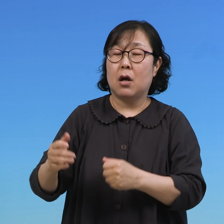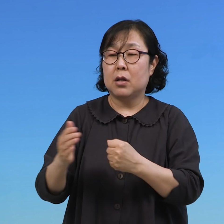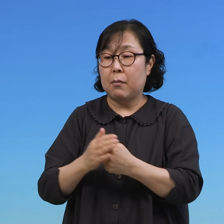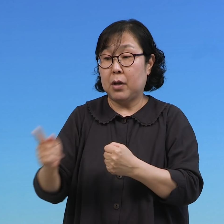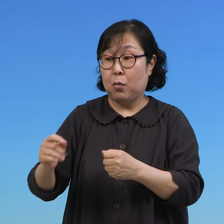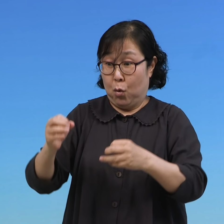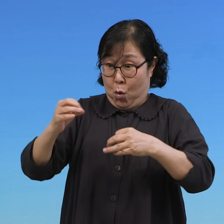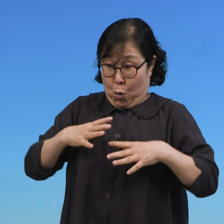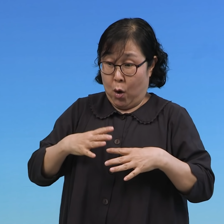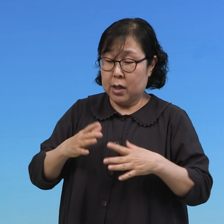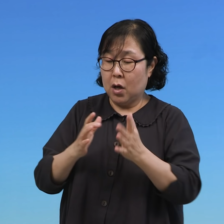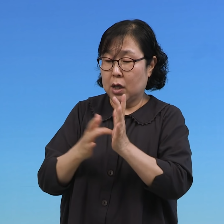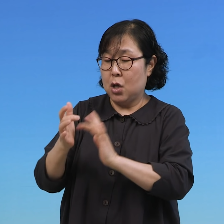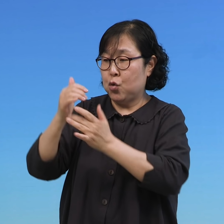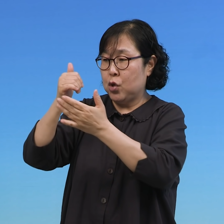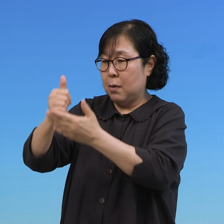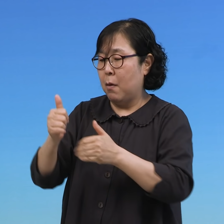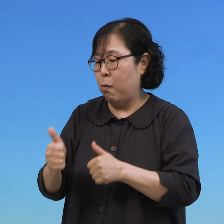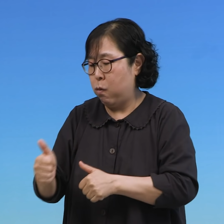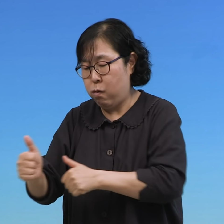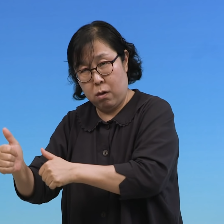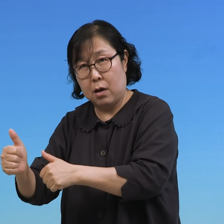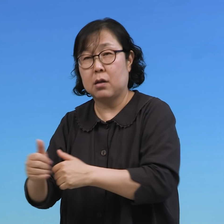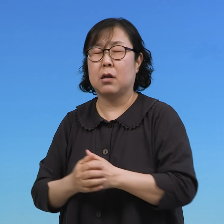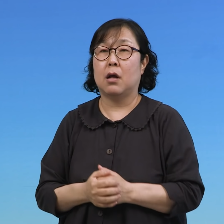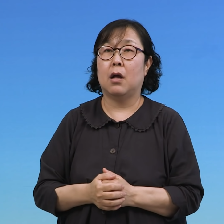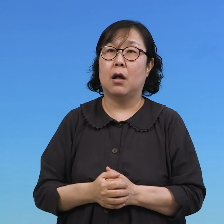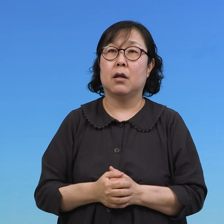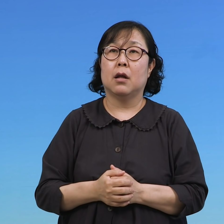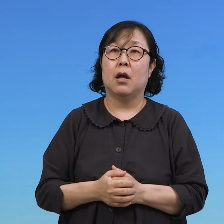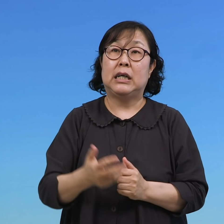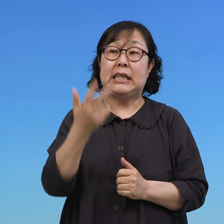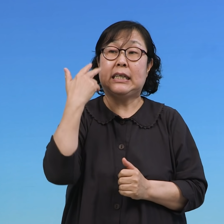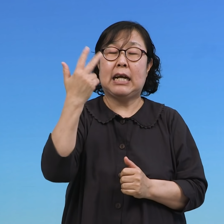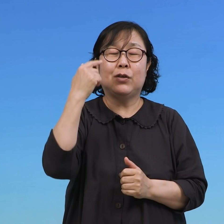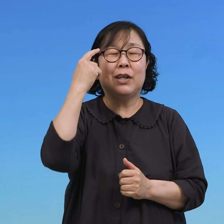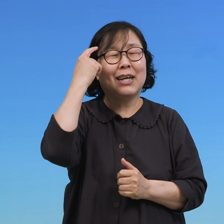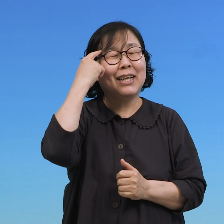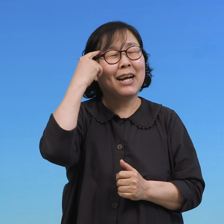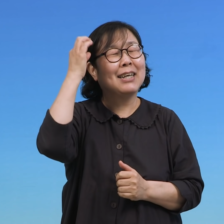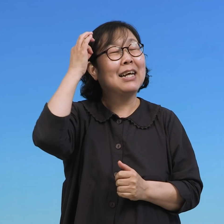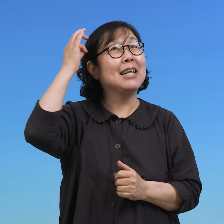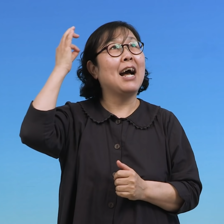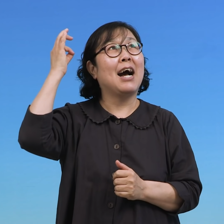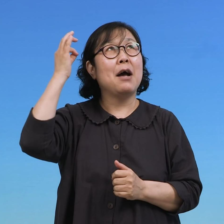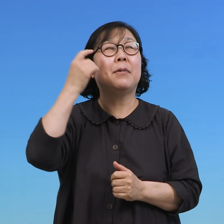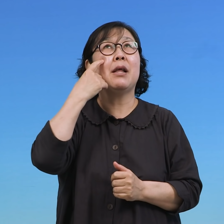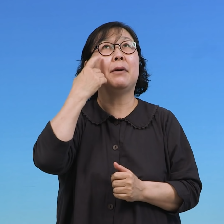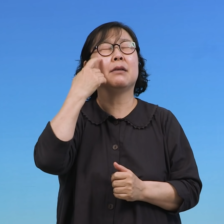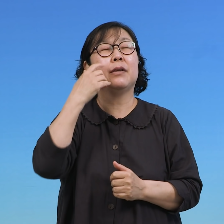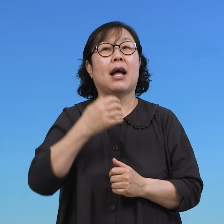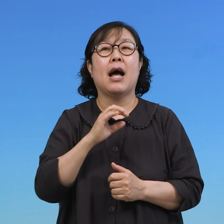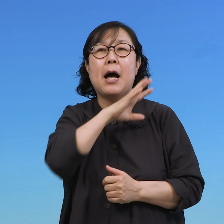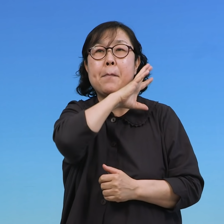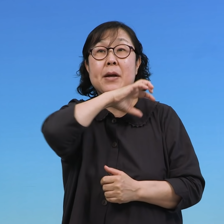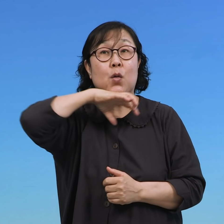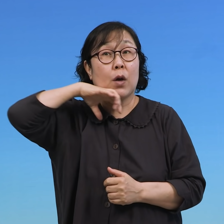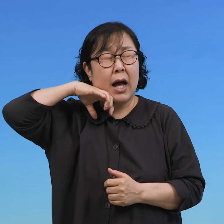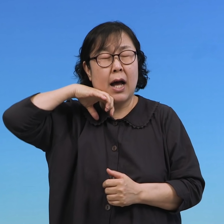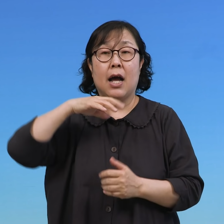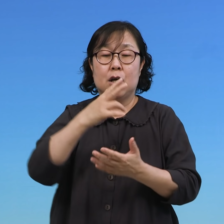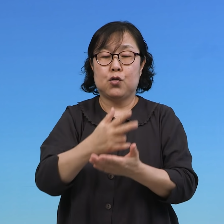주님을 따르게 됐는데요. 그물을 버려두고 주님을 따랐는데 지난주 내내 떠올랐던 상상이 뭐냐 하니까 아 이렇게